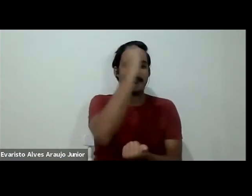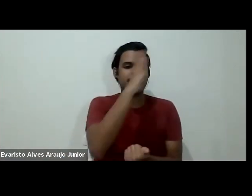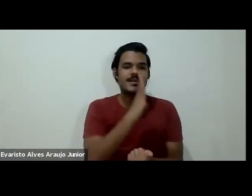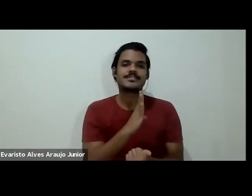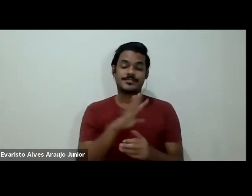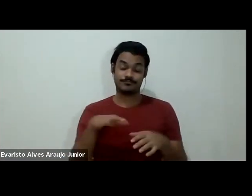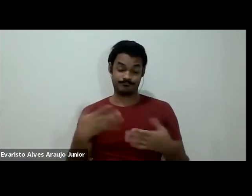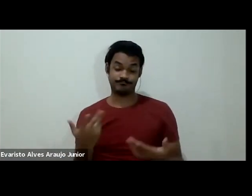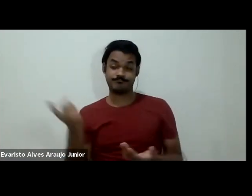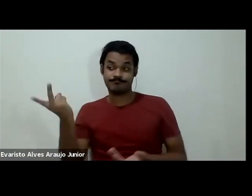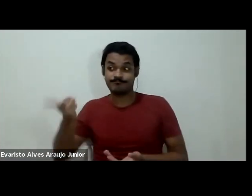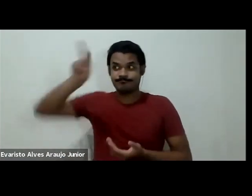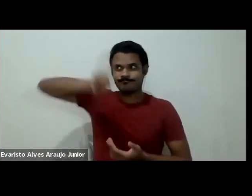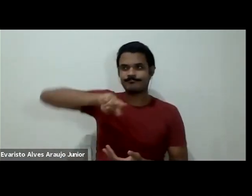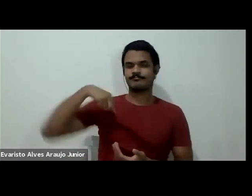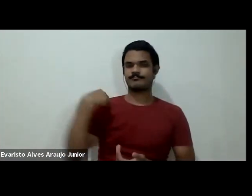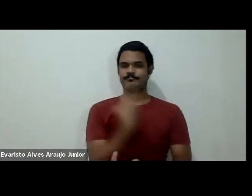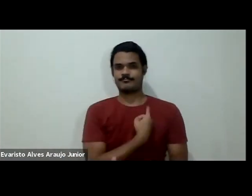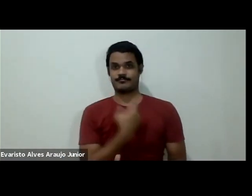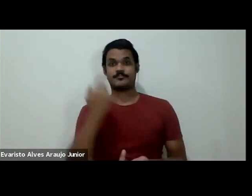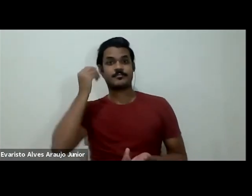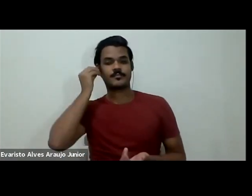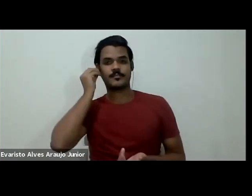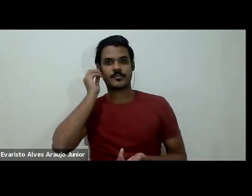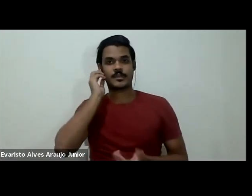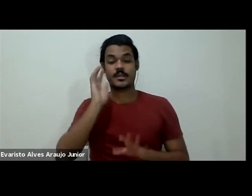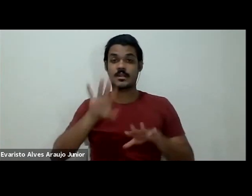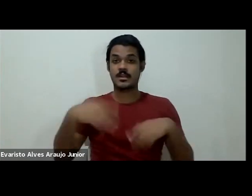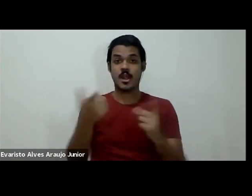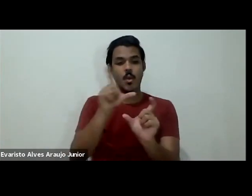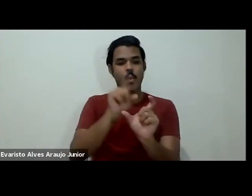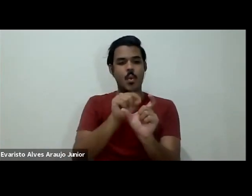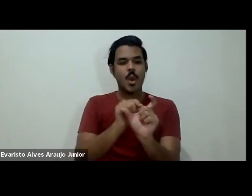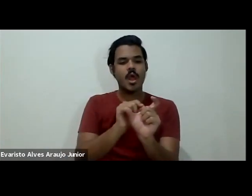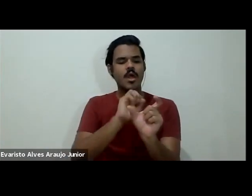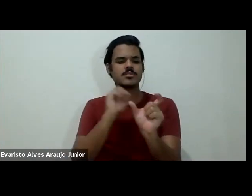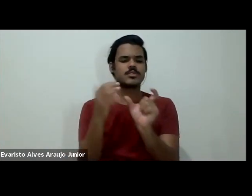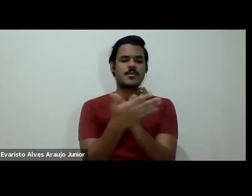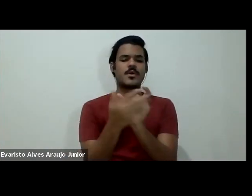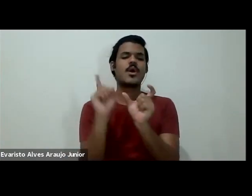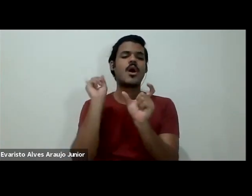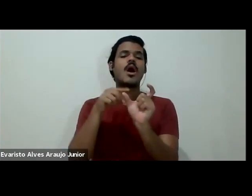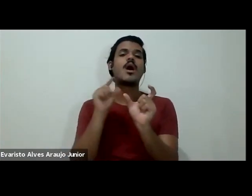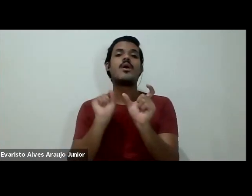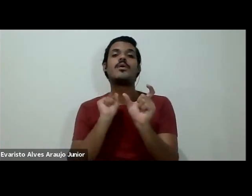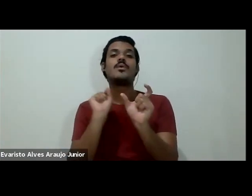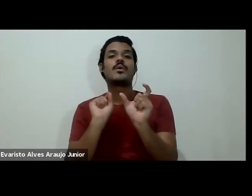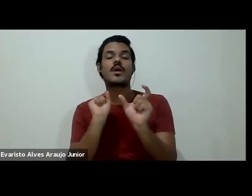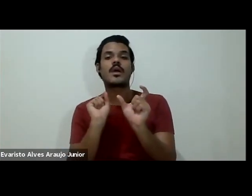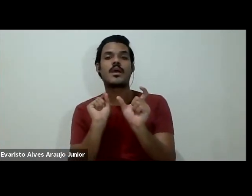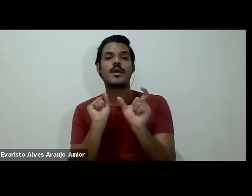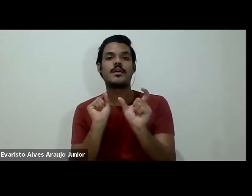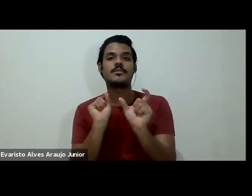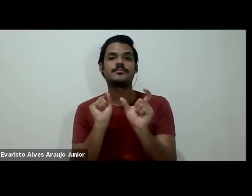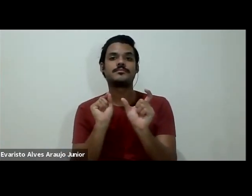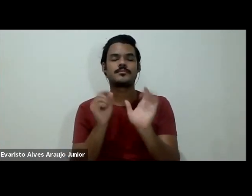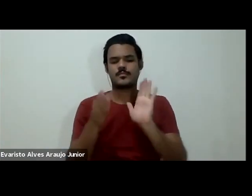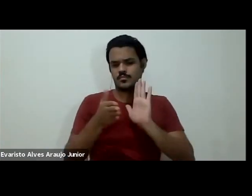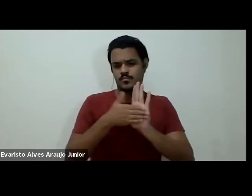diáspora. Então, esse léxico terminológico, ele veio, né, com o intuito